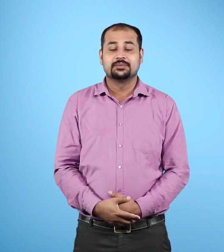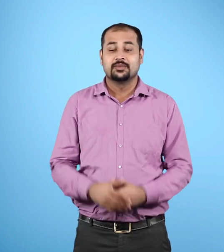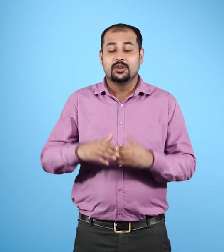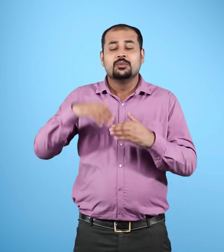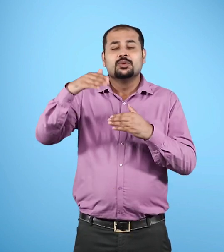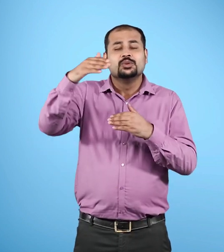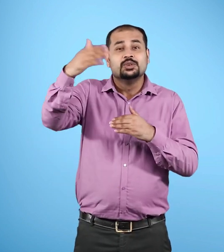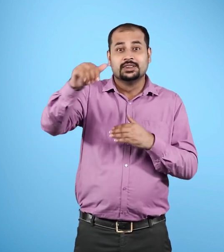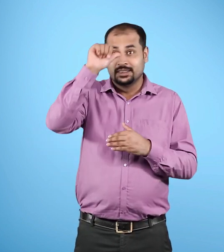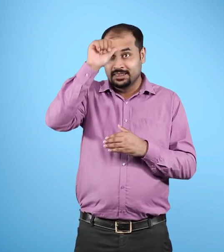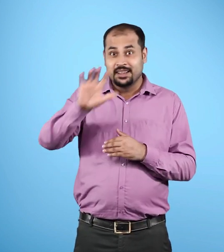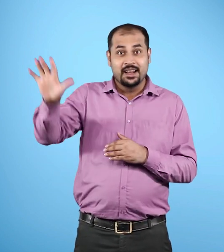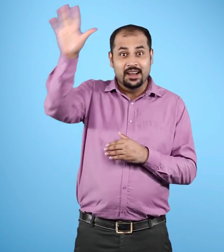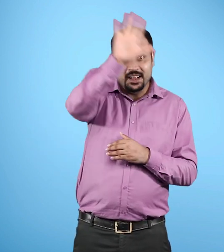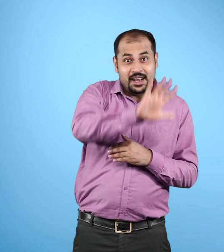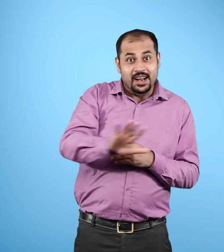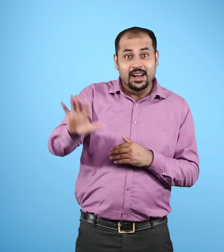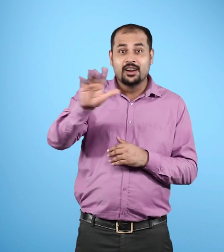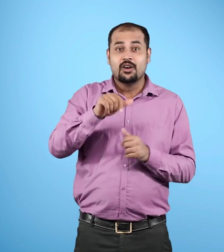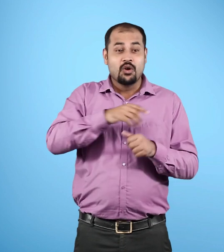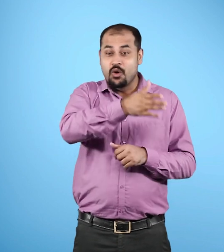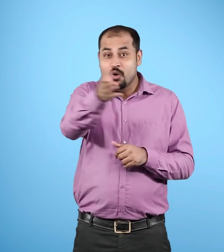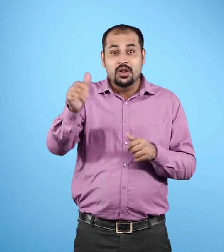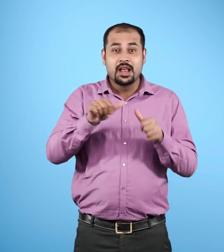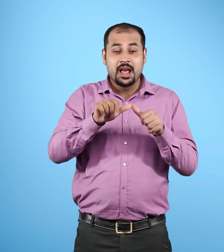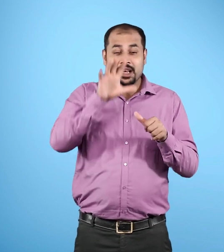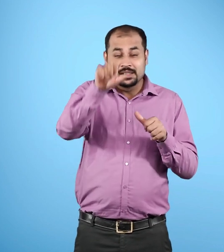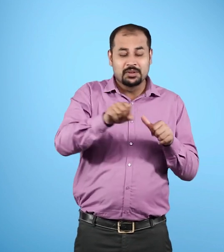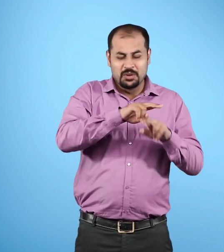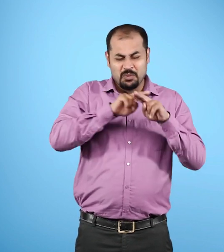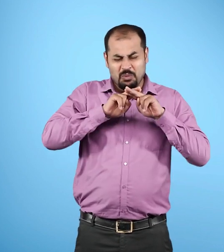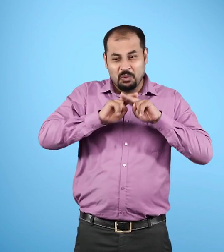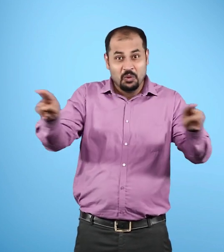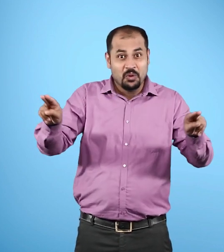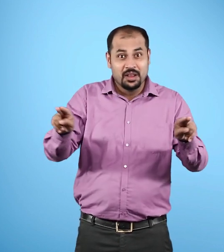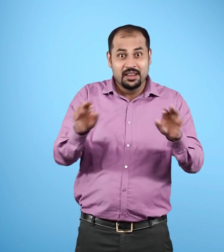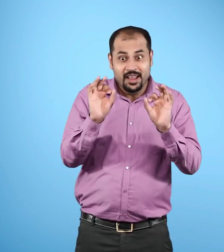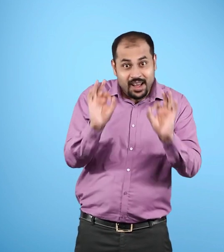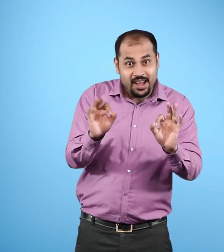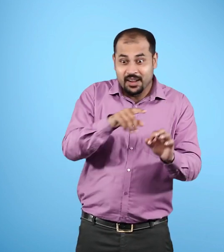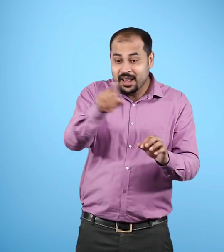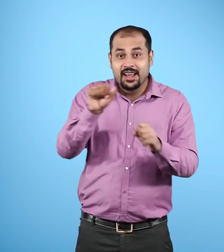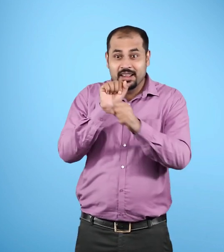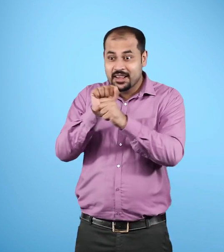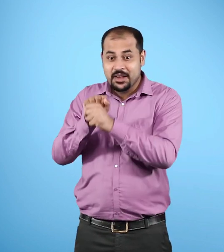है और भारत को पूर्ण रूप से सुगम बनाने के लिए आप सुगम्यता योद्धा बनेंगे